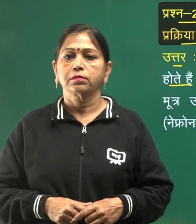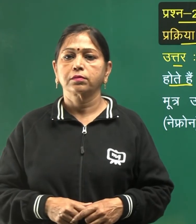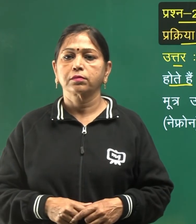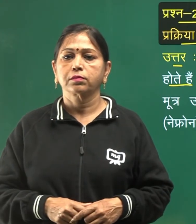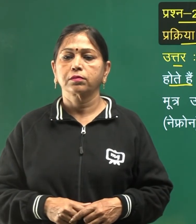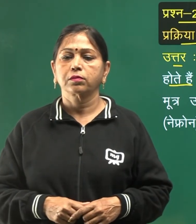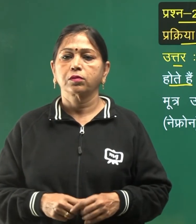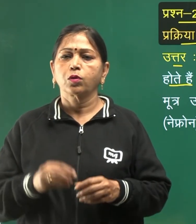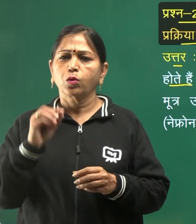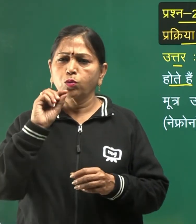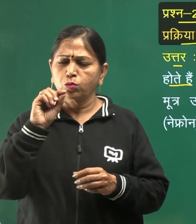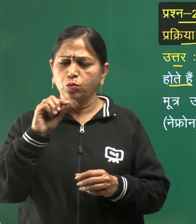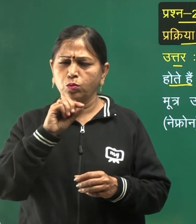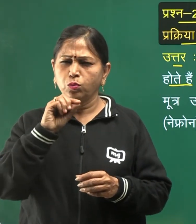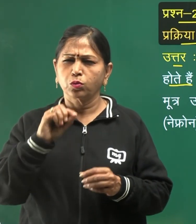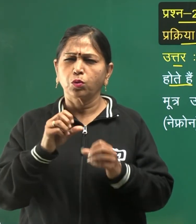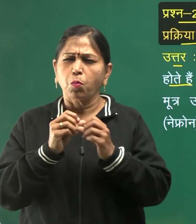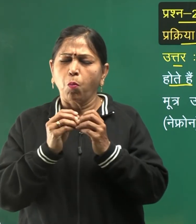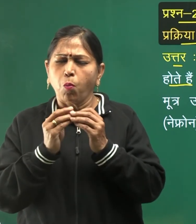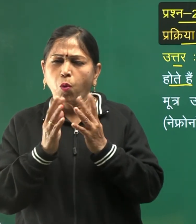असंख्य सूक्ष्म